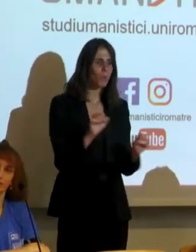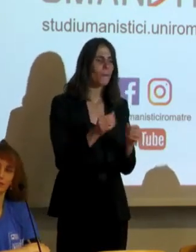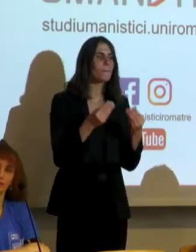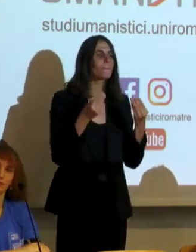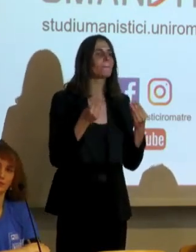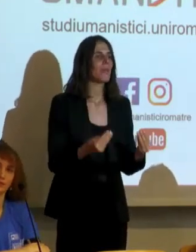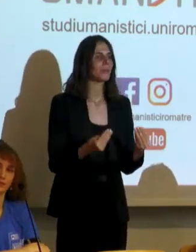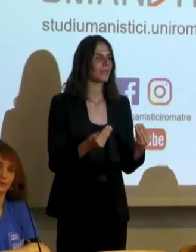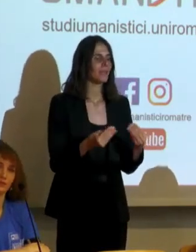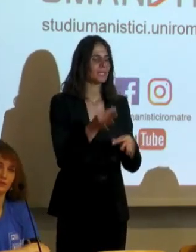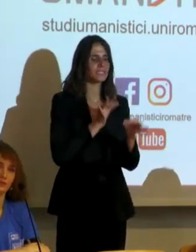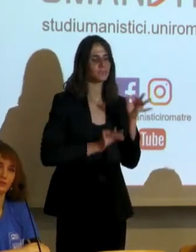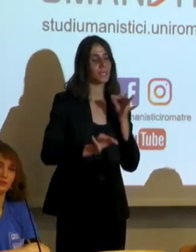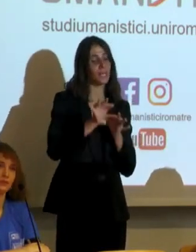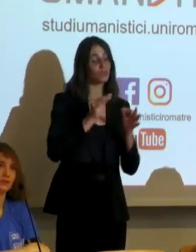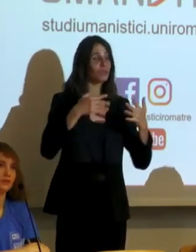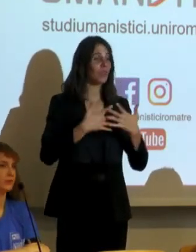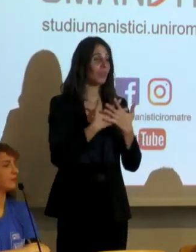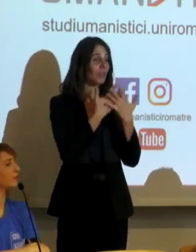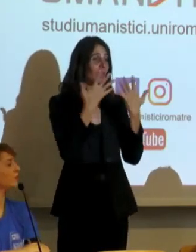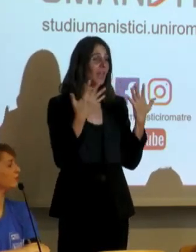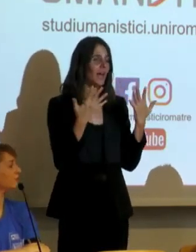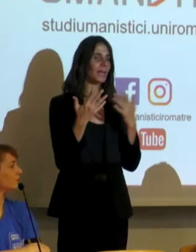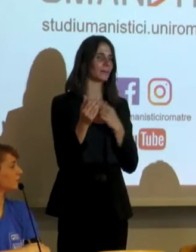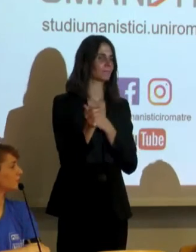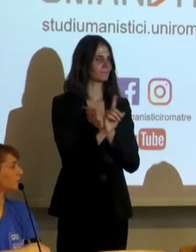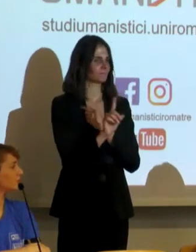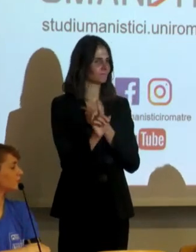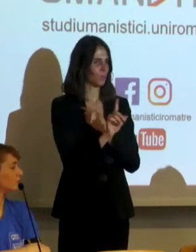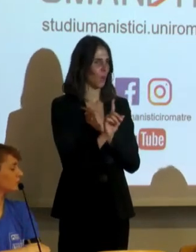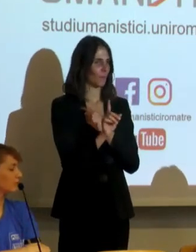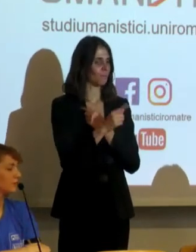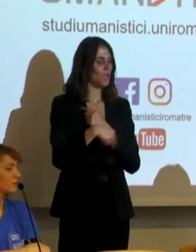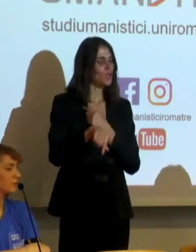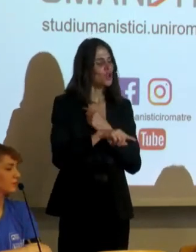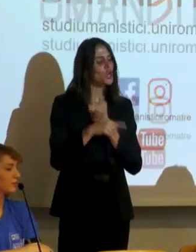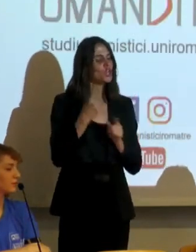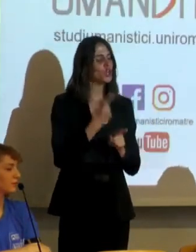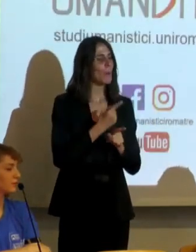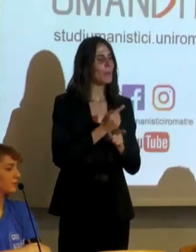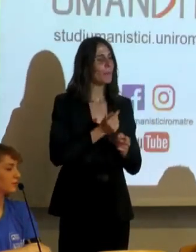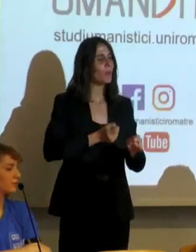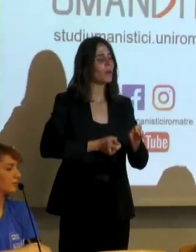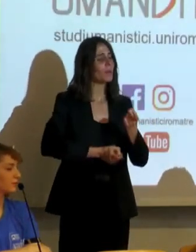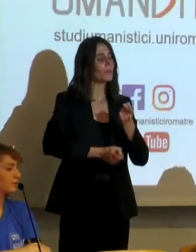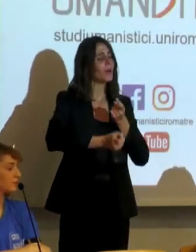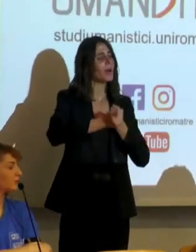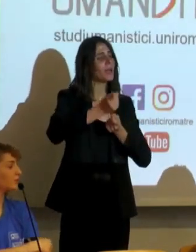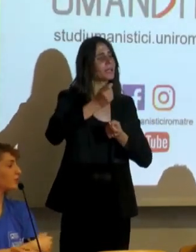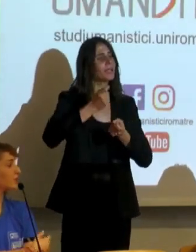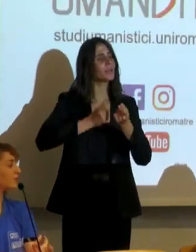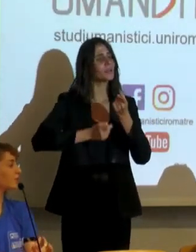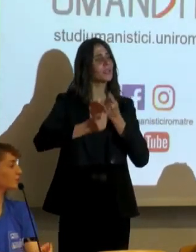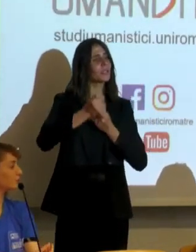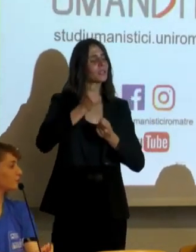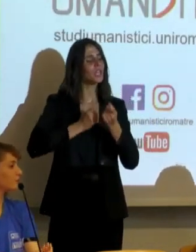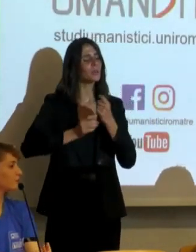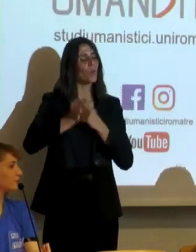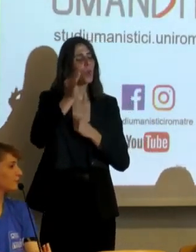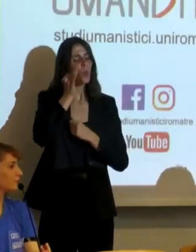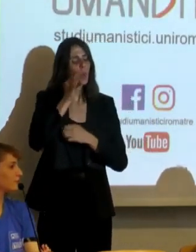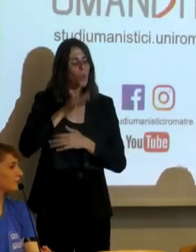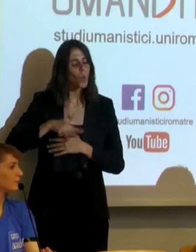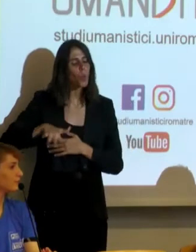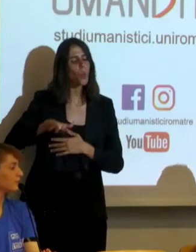chiare, come a volte talk show vogliono proporre. Allora noi andiamo al passato, andiamo a cercare gli esseri umani del passato con